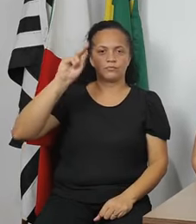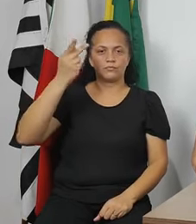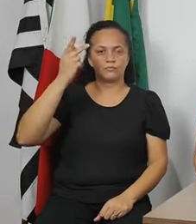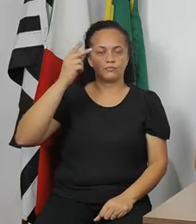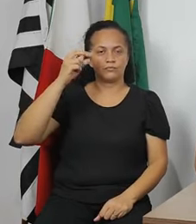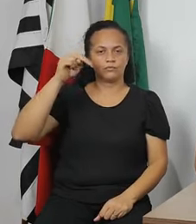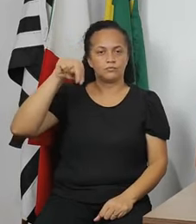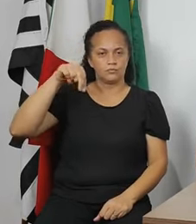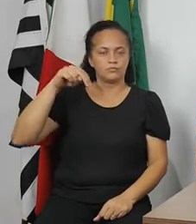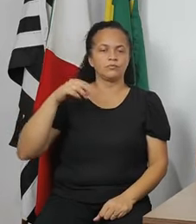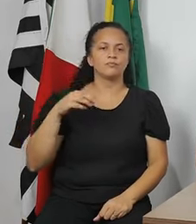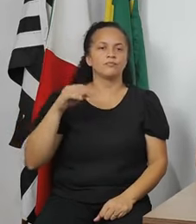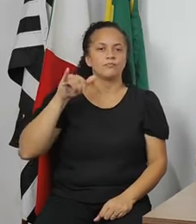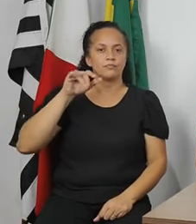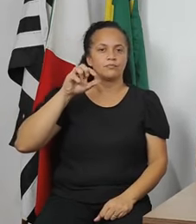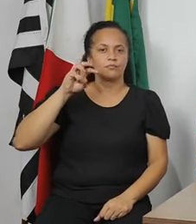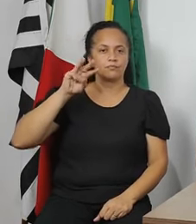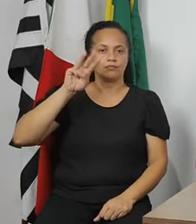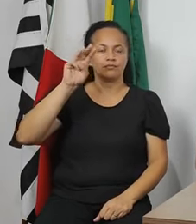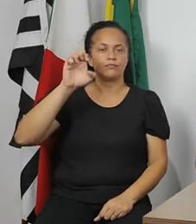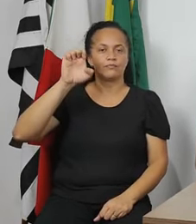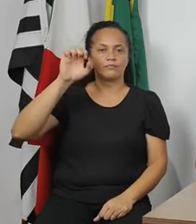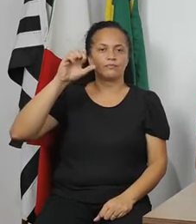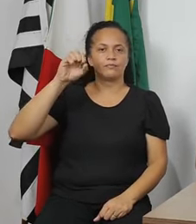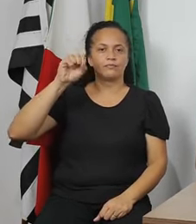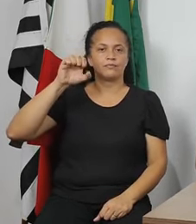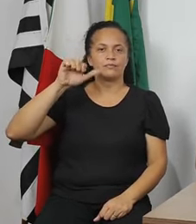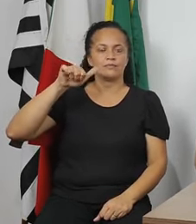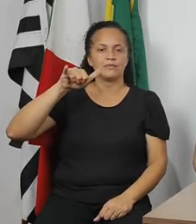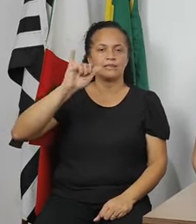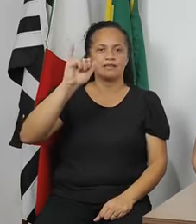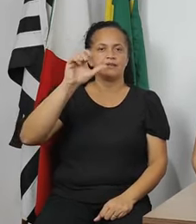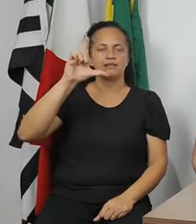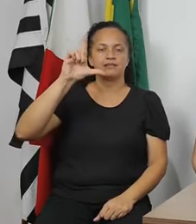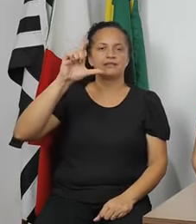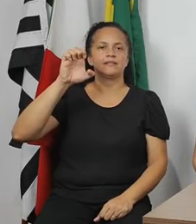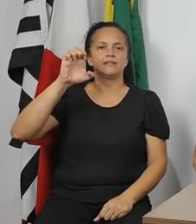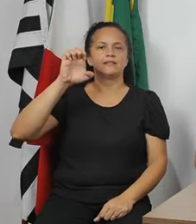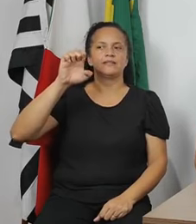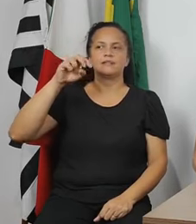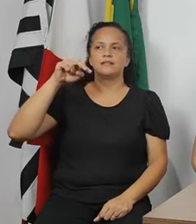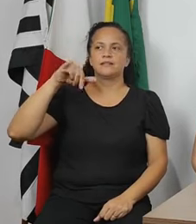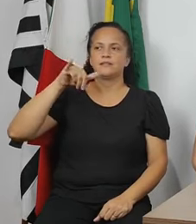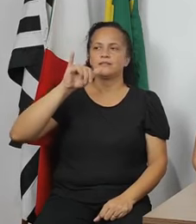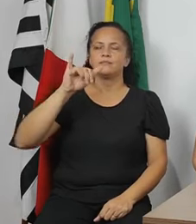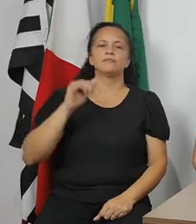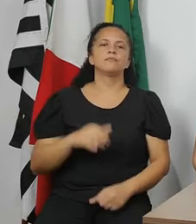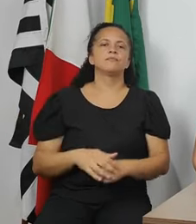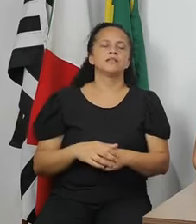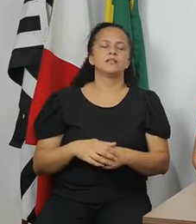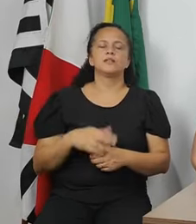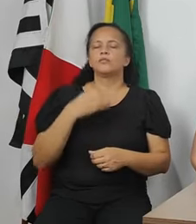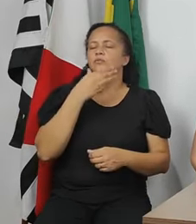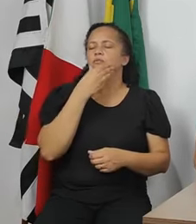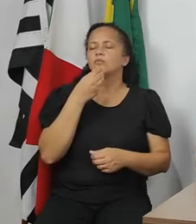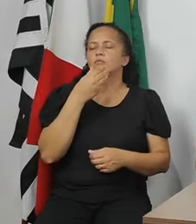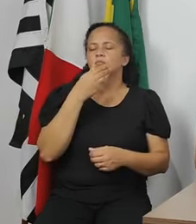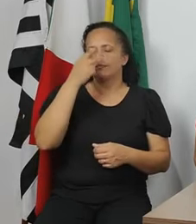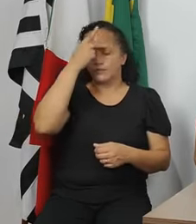que o homem que nunca jejua está tão distante do céu quanto o homem que nunca ora.